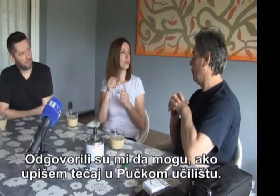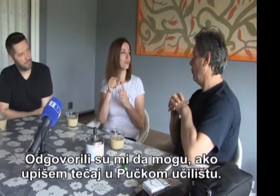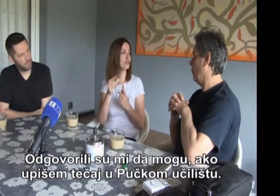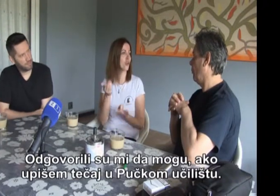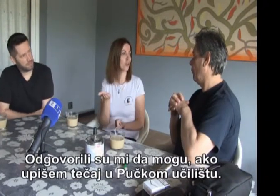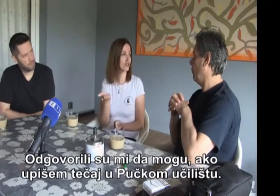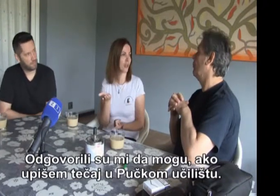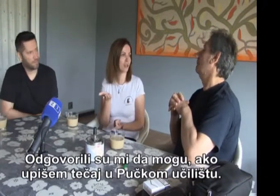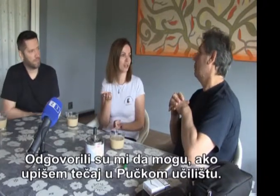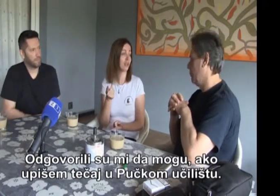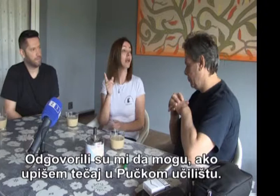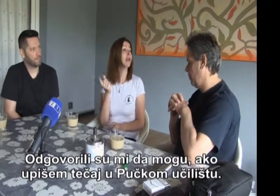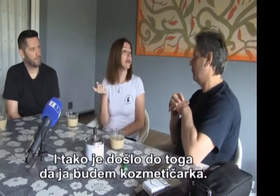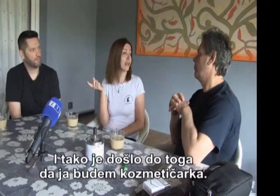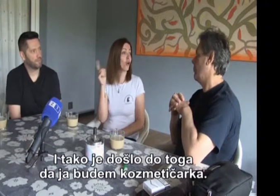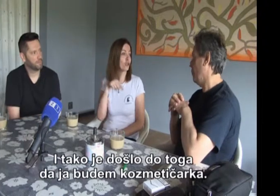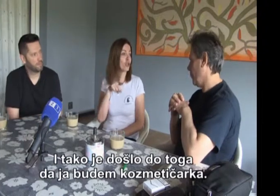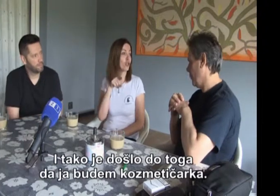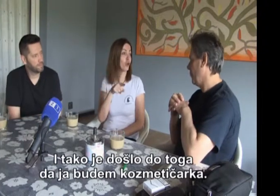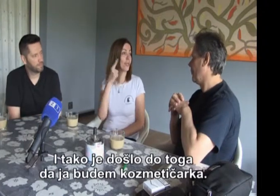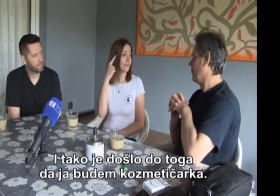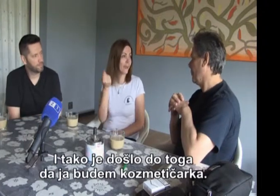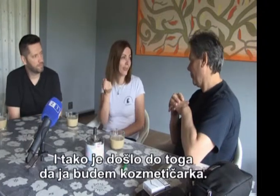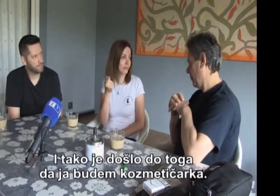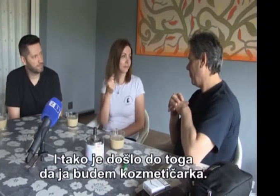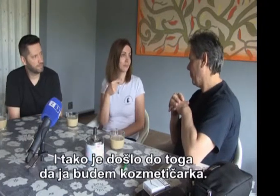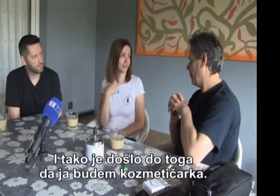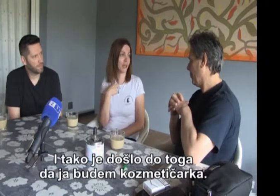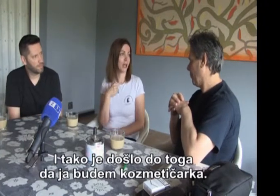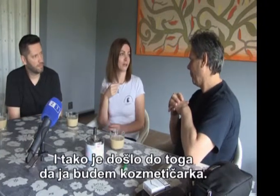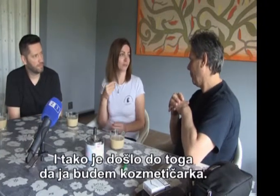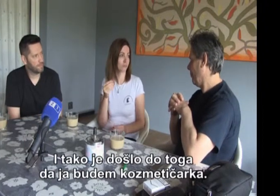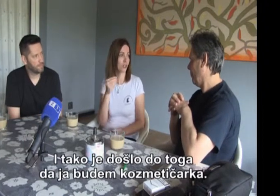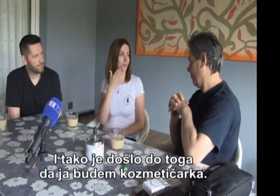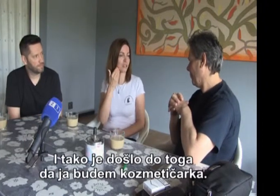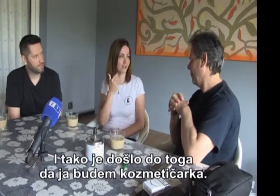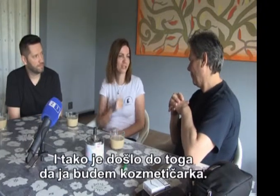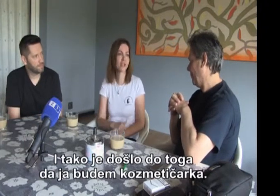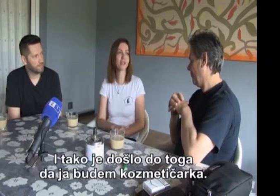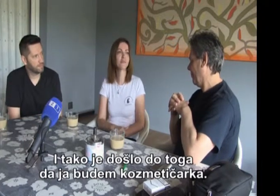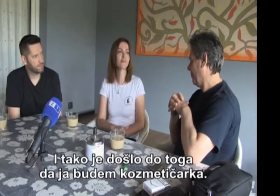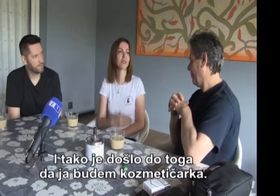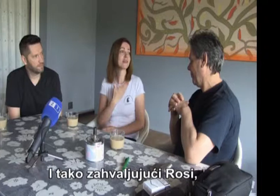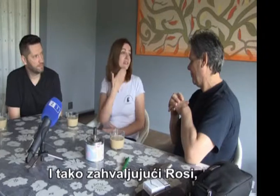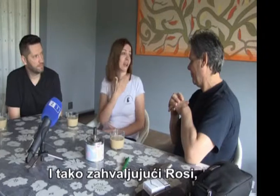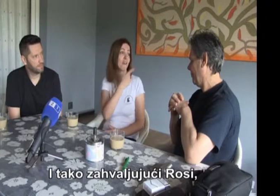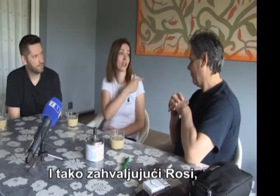upisati u pušku učilišta. I tako dobro to ideja da ja budem kosmetičarka.